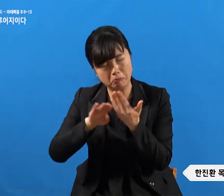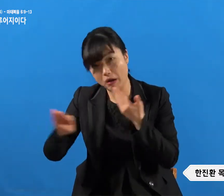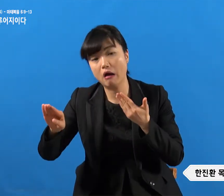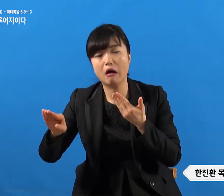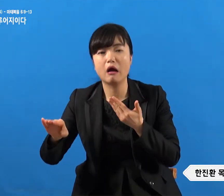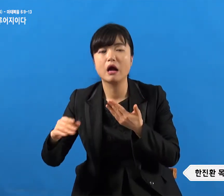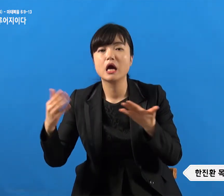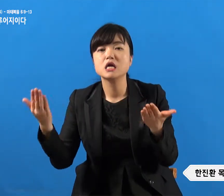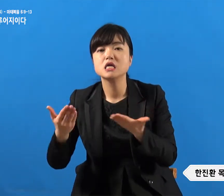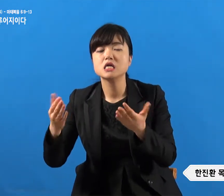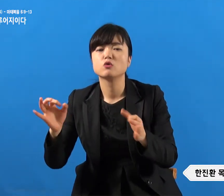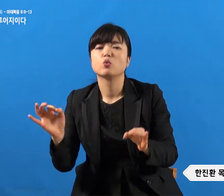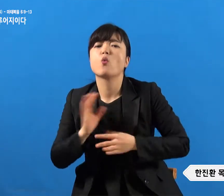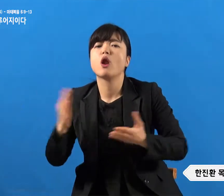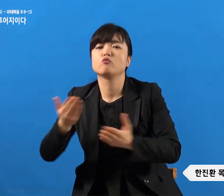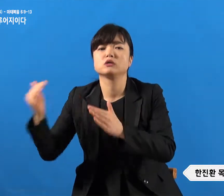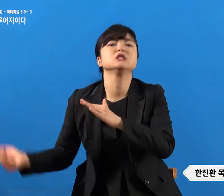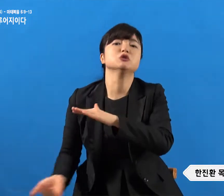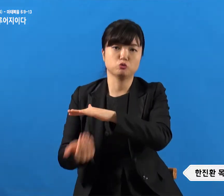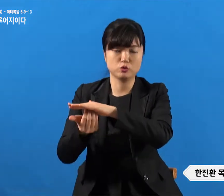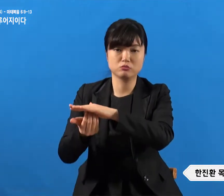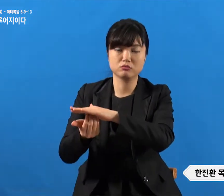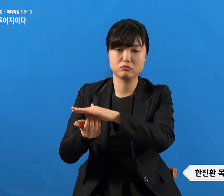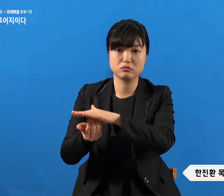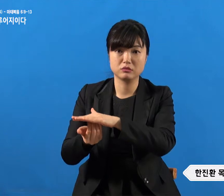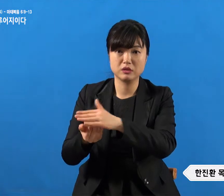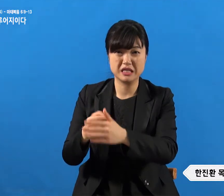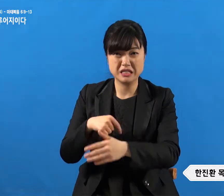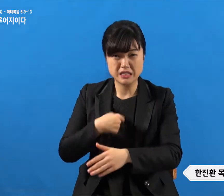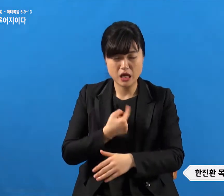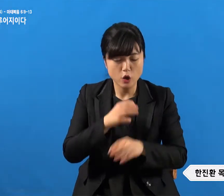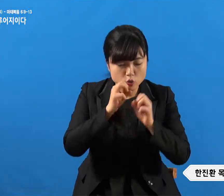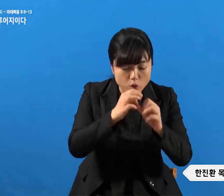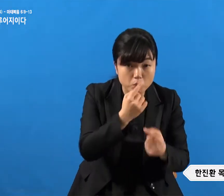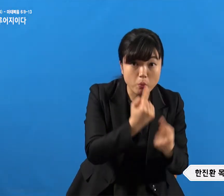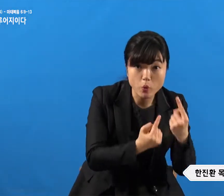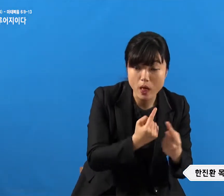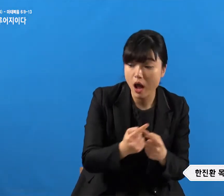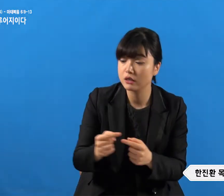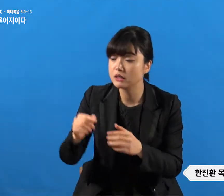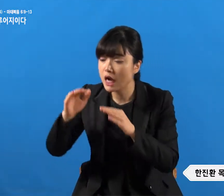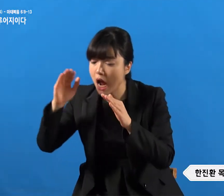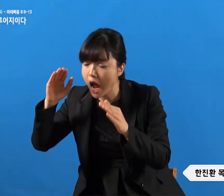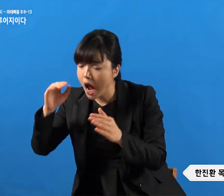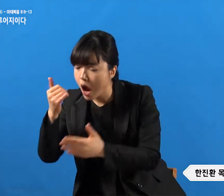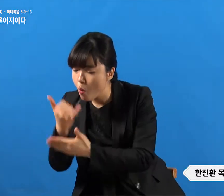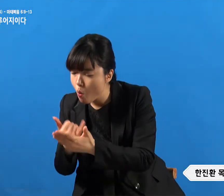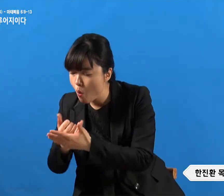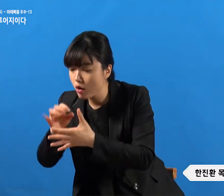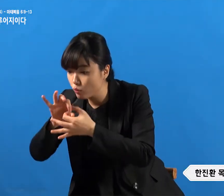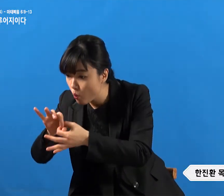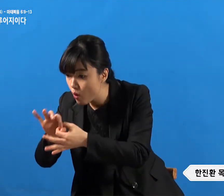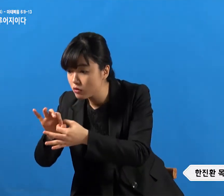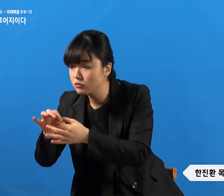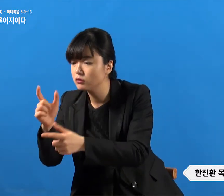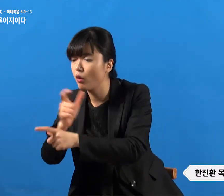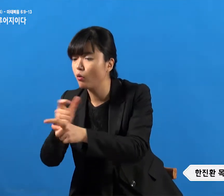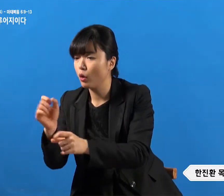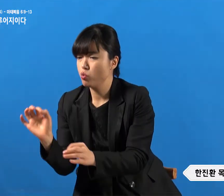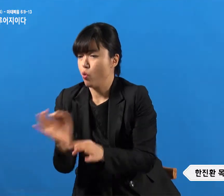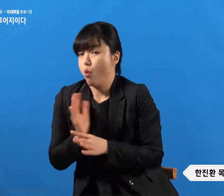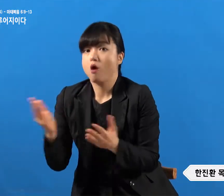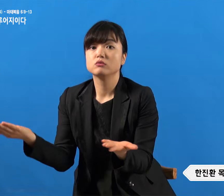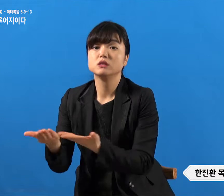못했던 더 놀라운 일을 이루셨습니다. 자기 혼자 선교하는 것보다도 그 아이들을 통해서 훨씬 더